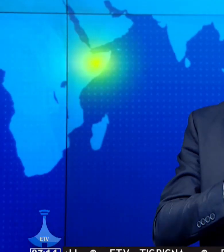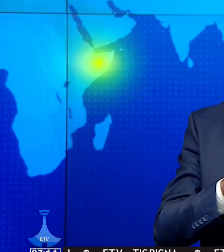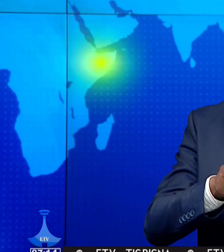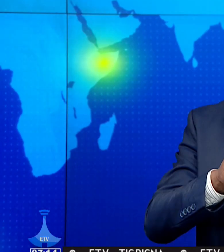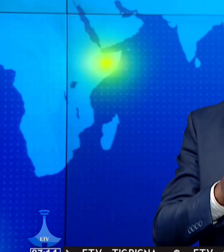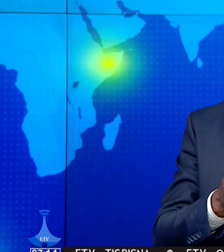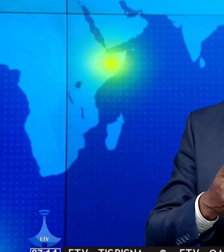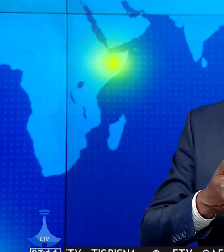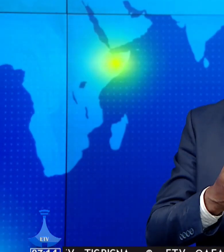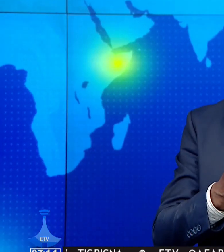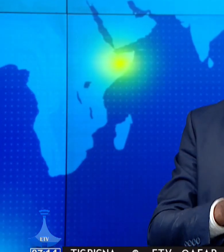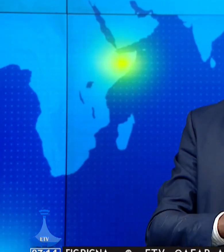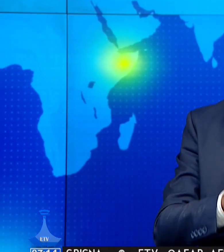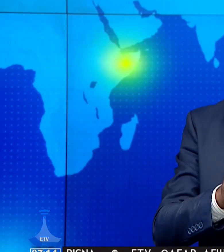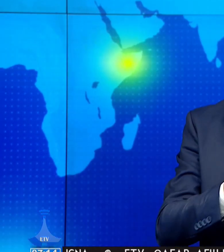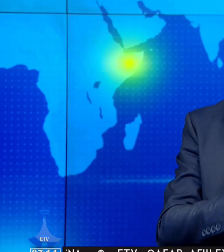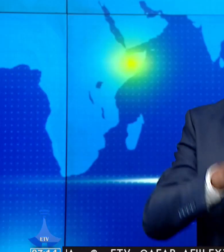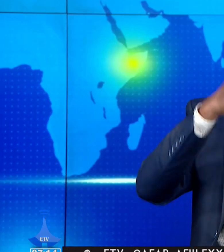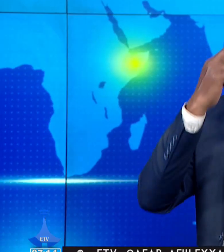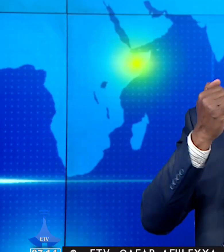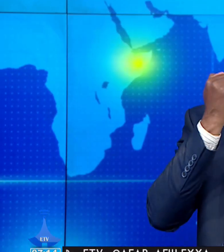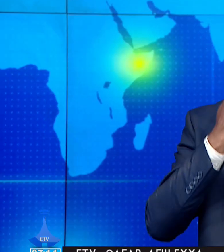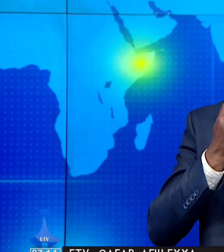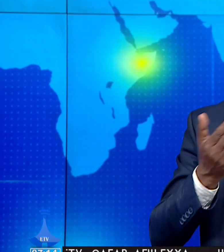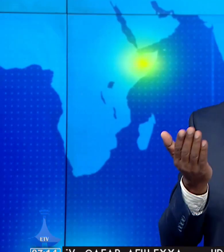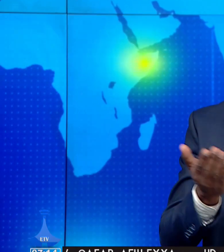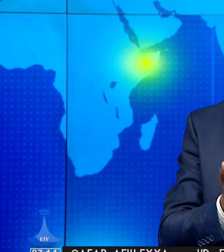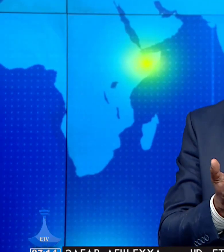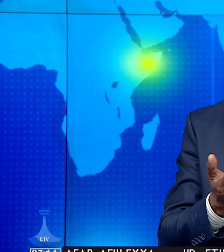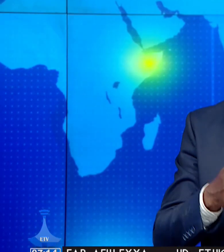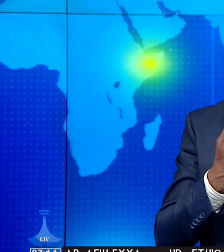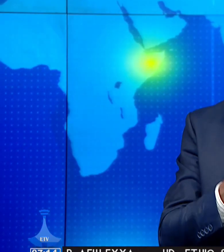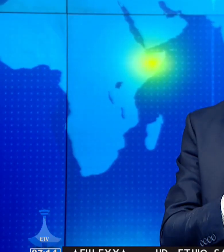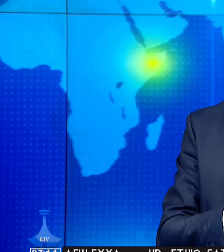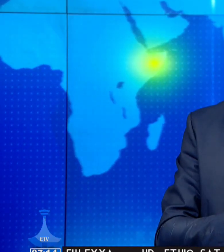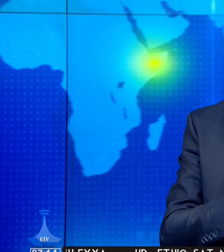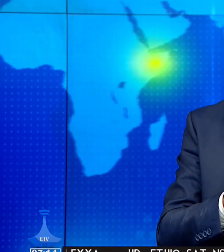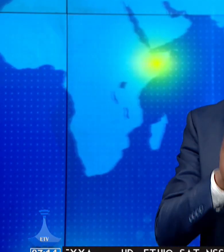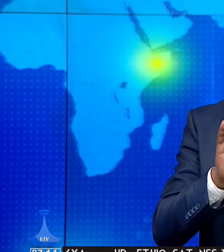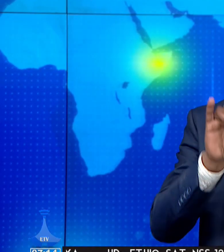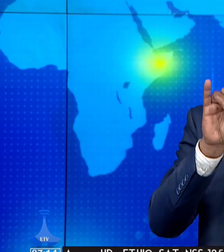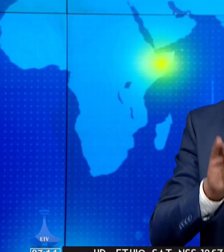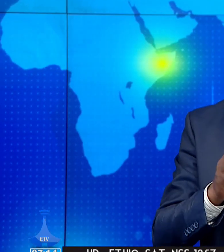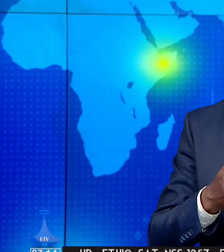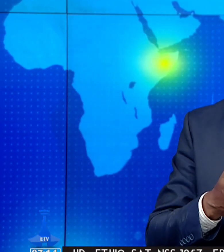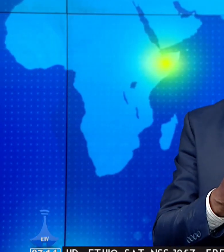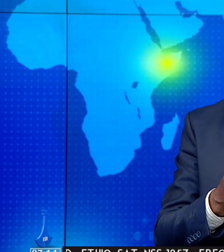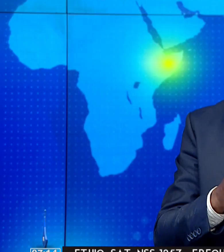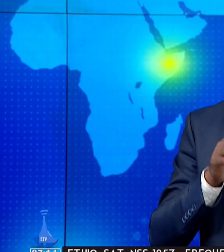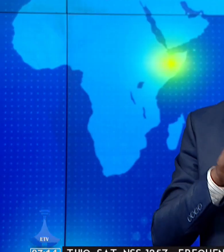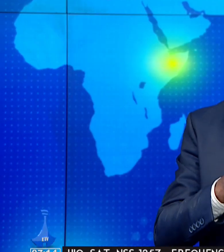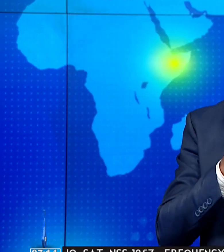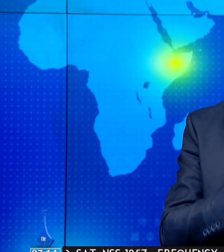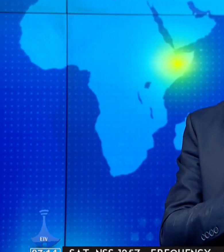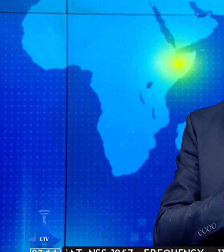አቁም ስምምነቱን ጥሶ ያደረሰውን ጥቃት እንደ ምክንያት እስራኤል አቅርባለች። ይህንን ተከትሎ በጋዛ